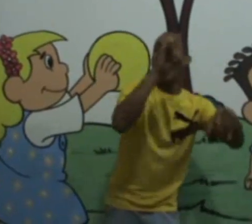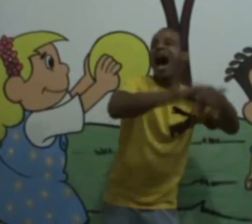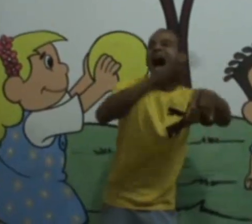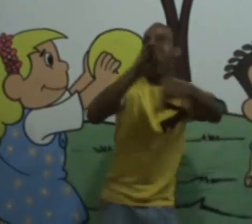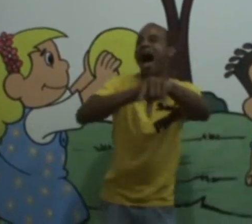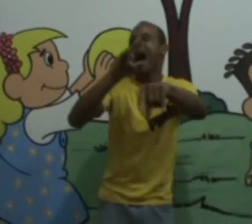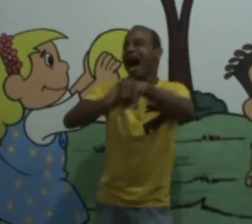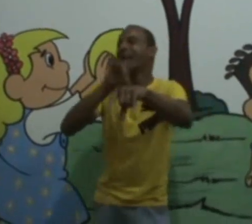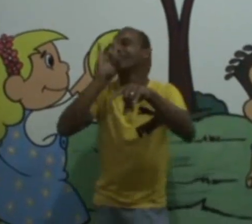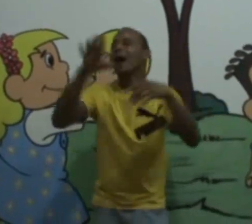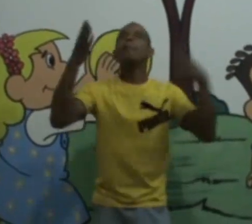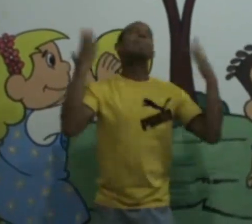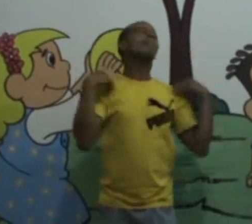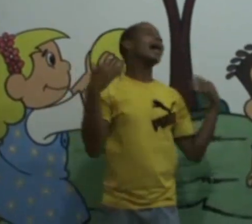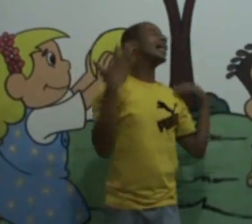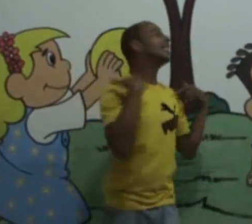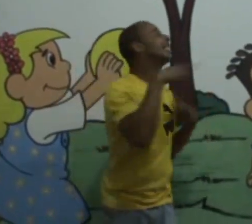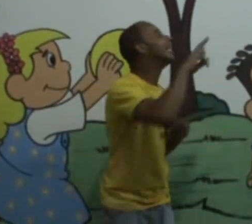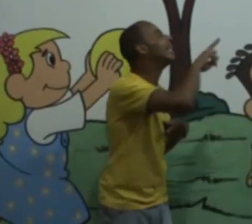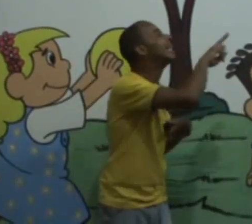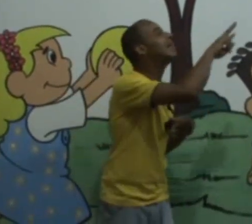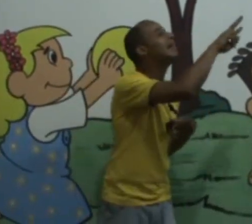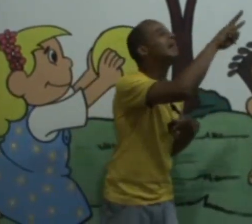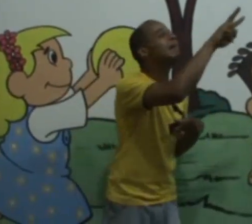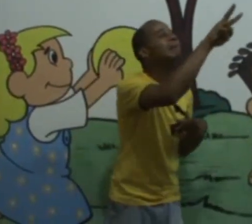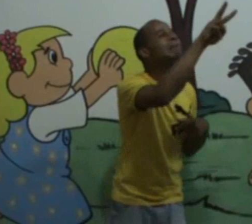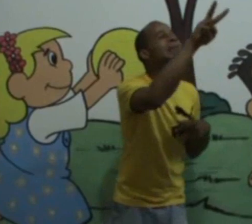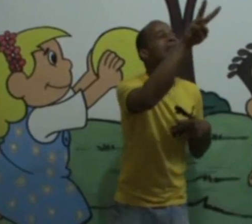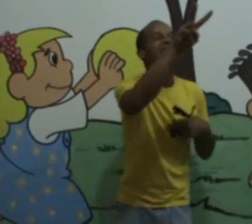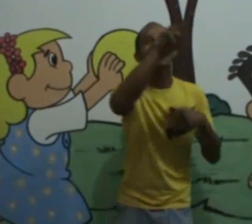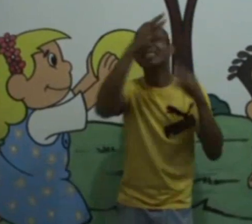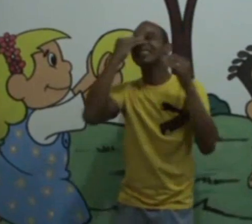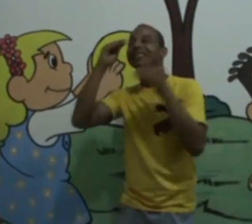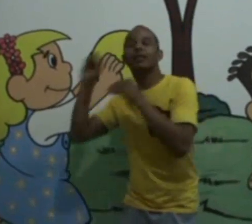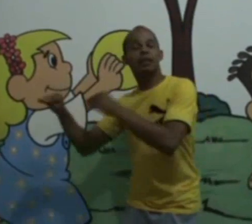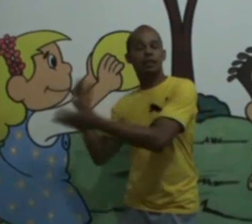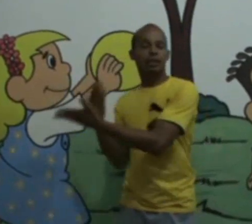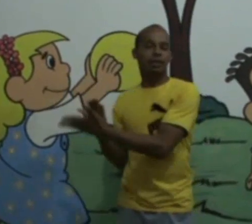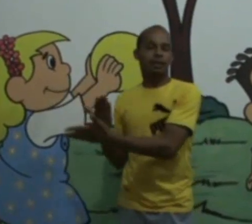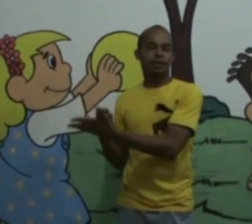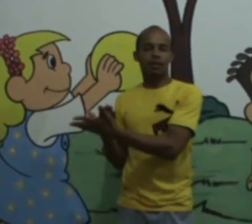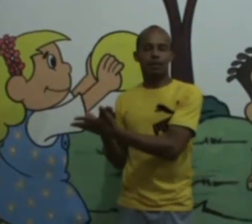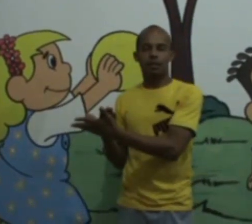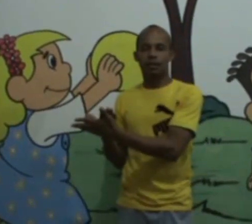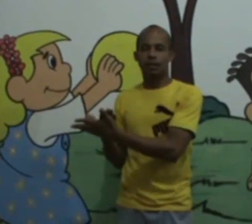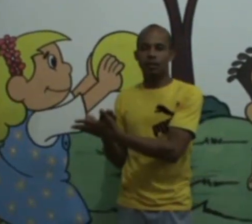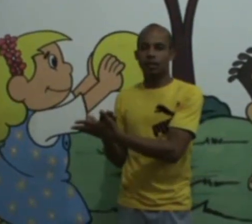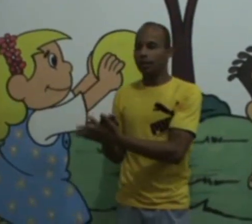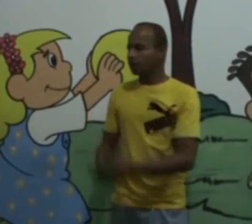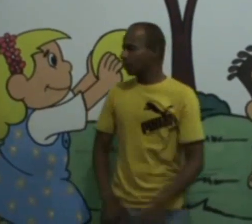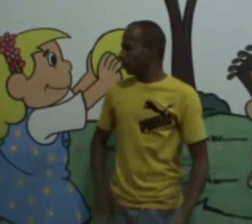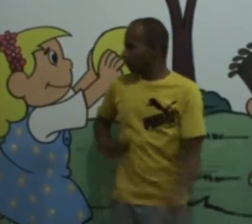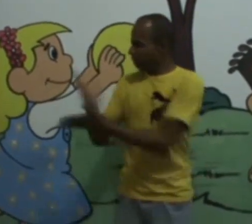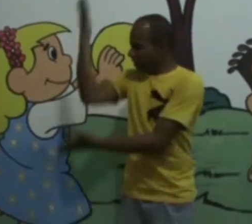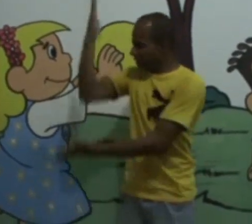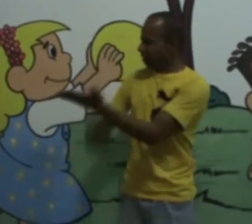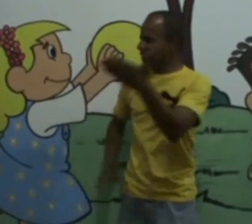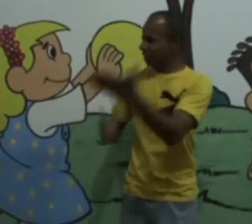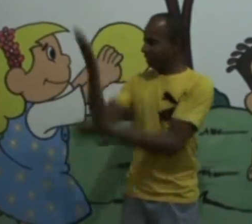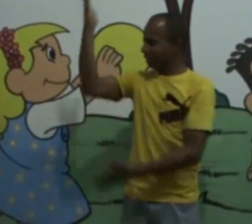que quer ir ao banheiro só para passear um pouco e não ficar ali assistindo a aula. Professora mais